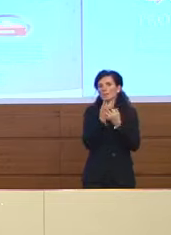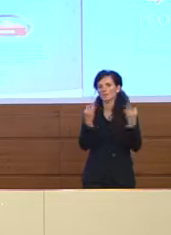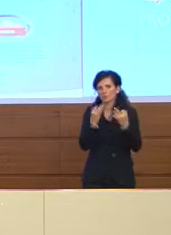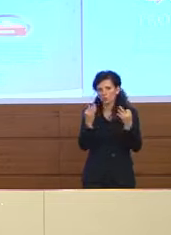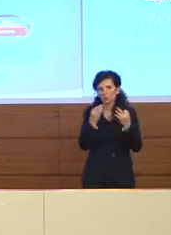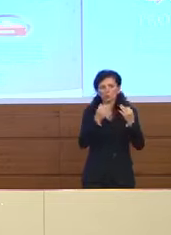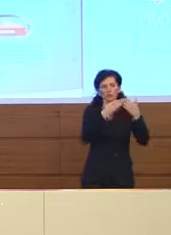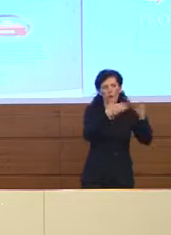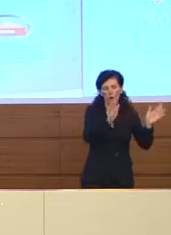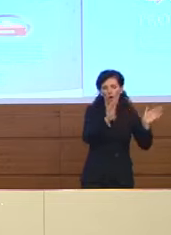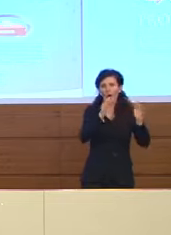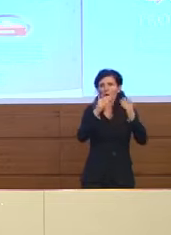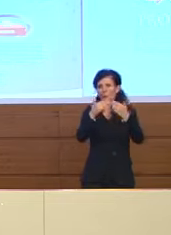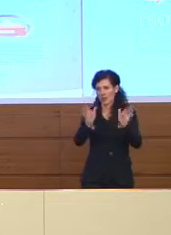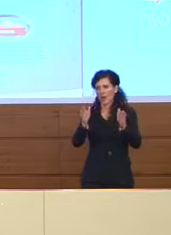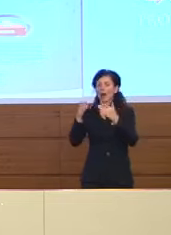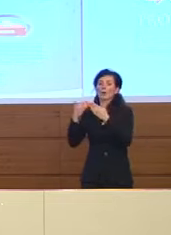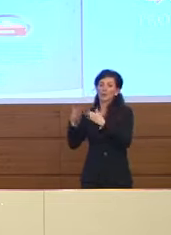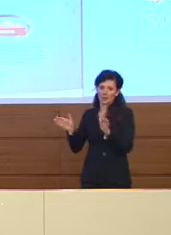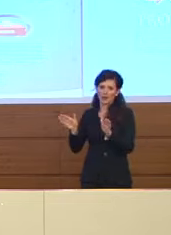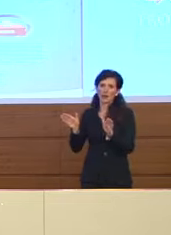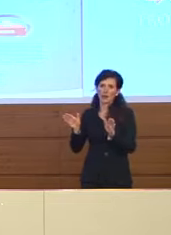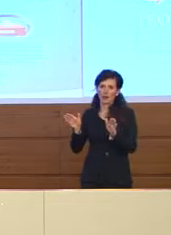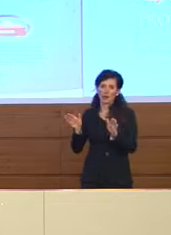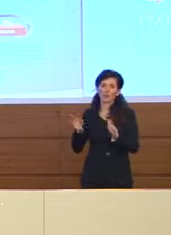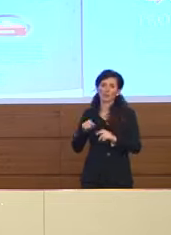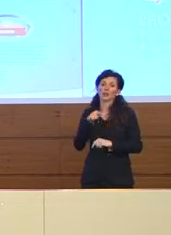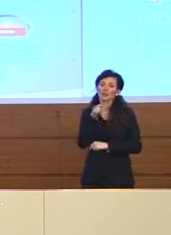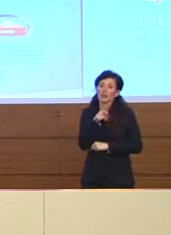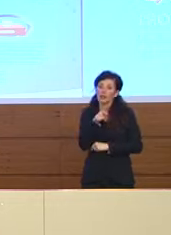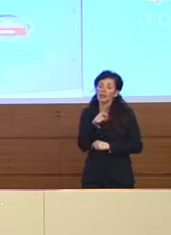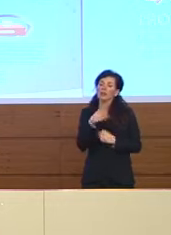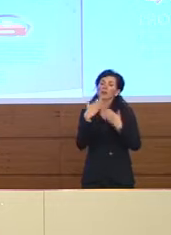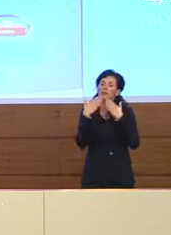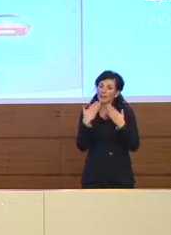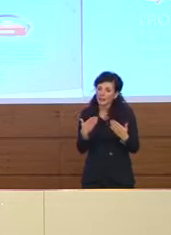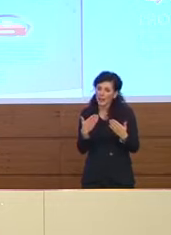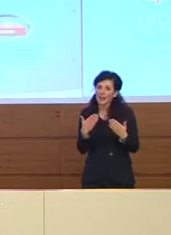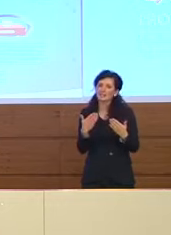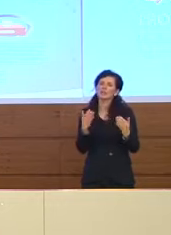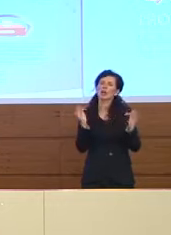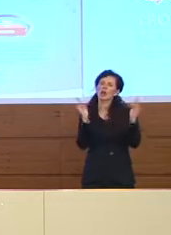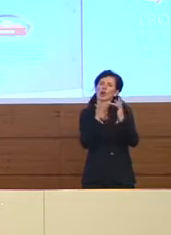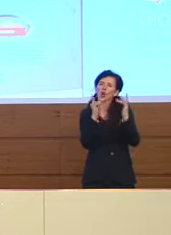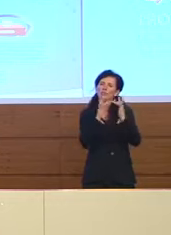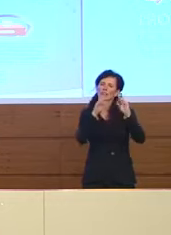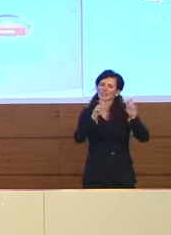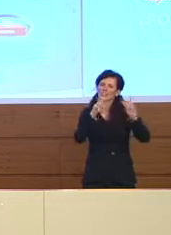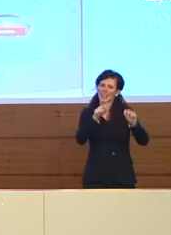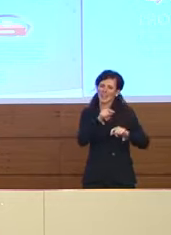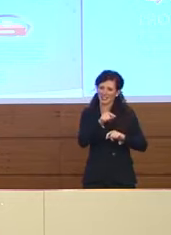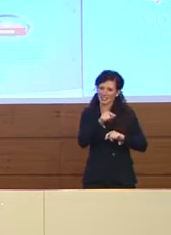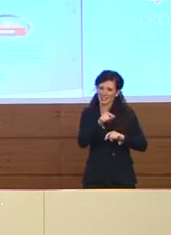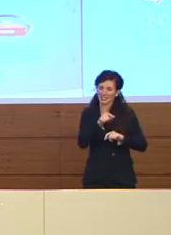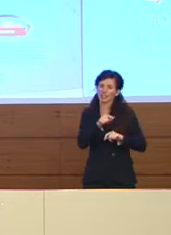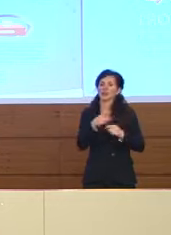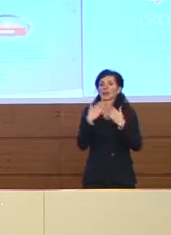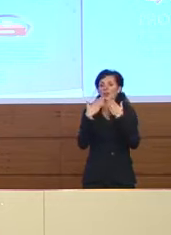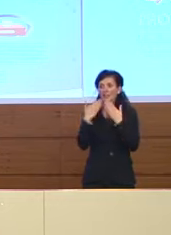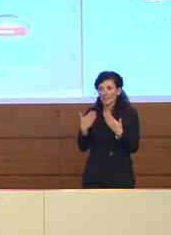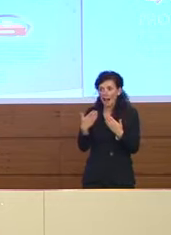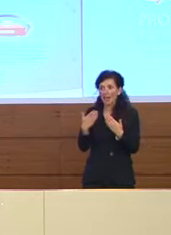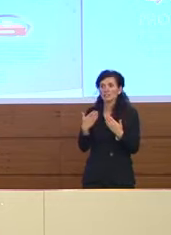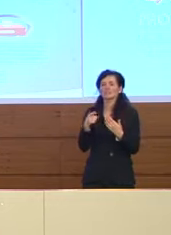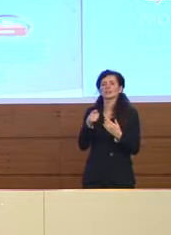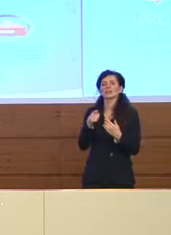il contributo offerto dal contact racing con il contributo meglio il